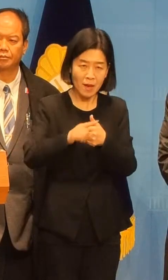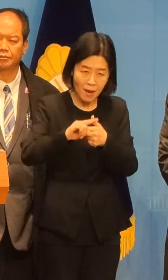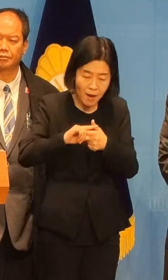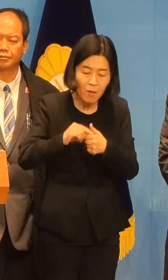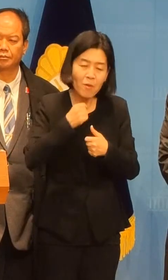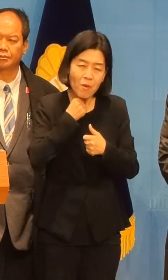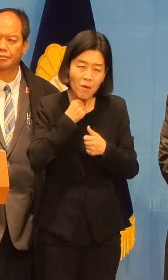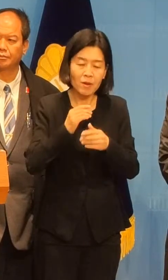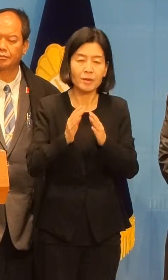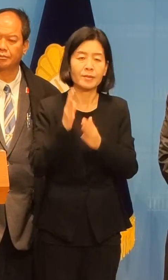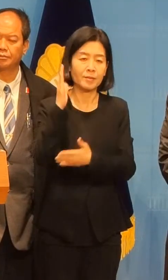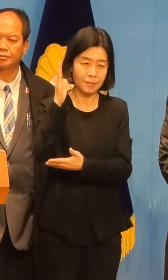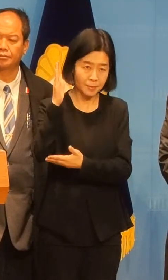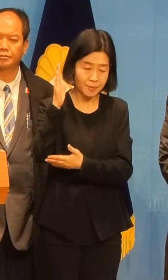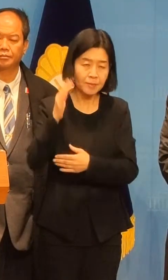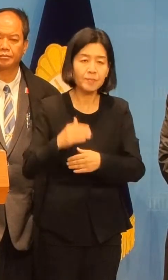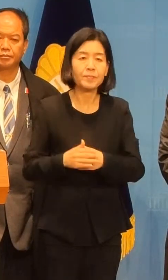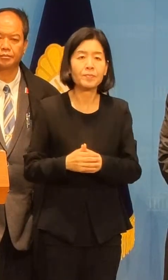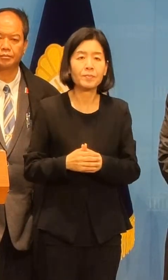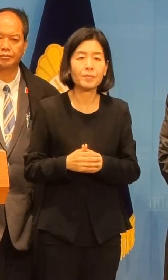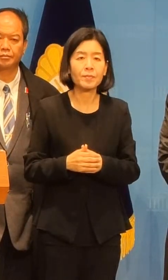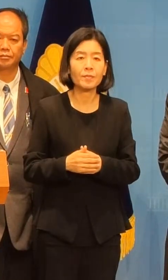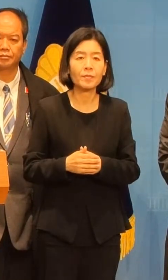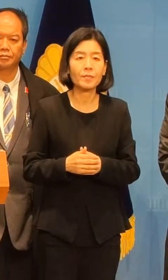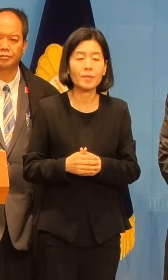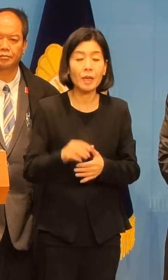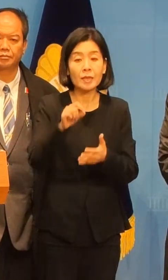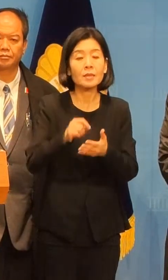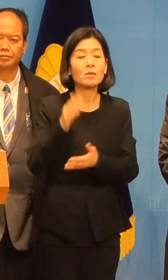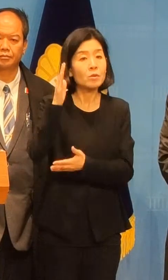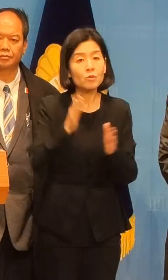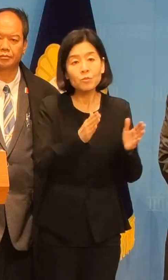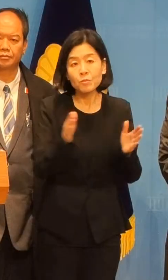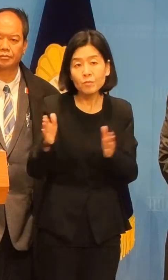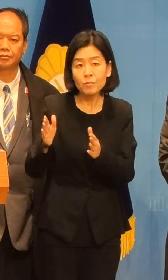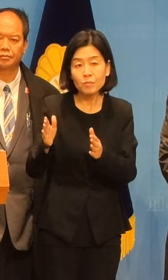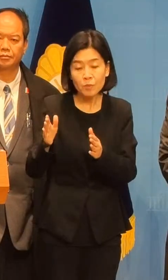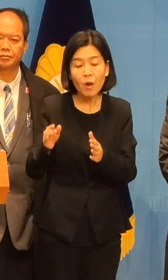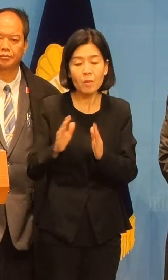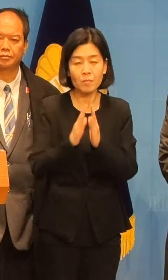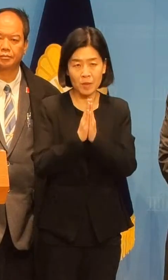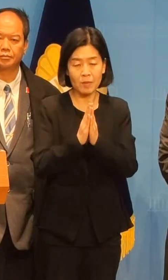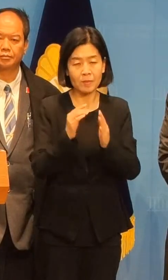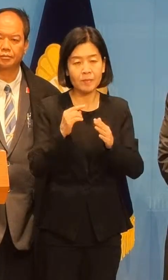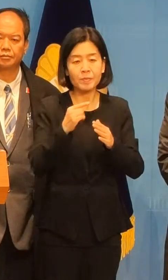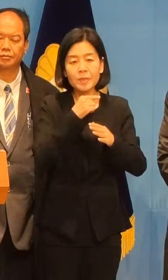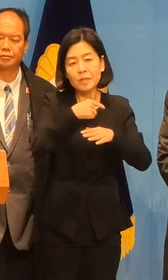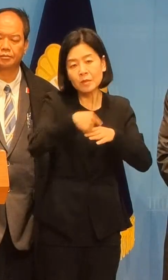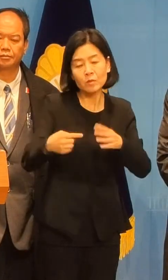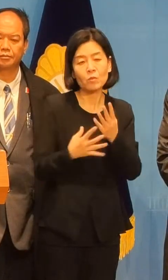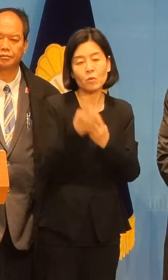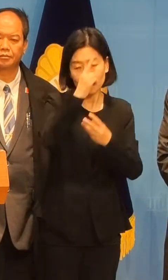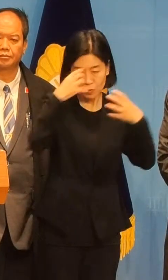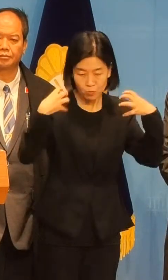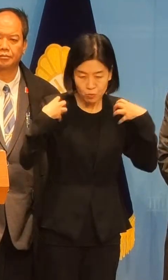드리겠습니다. 오늘 기자회견을 준비하신 미얀마 민족통합정부에 우선 감사의 말씀을